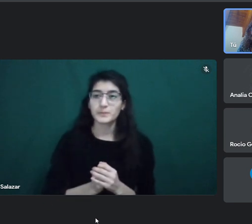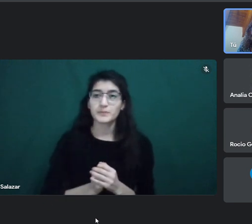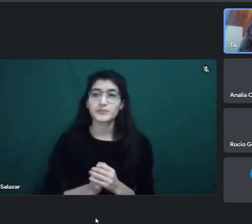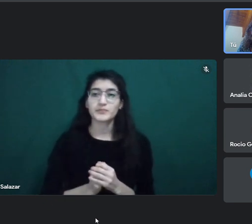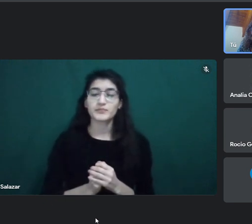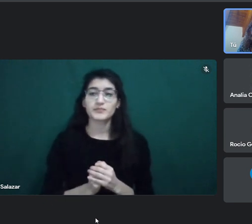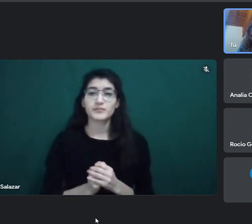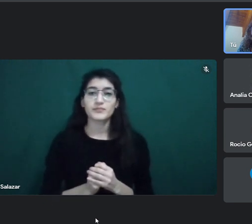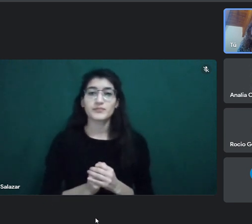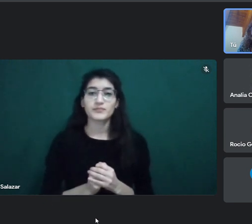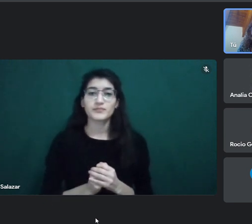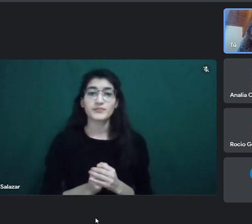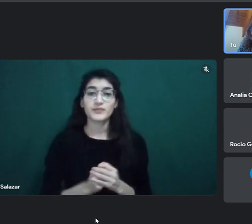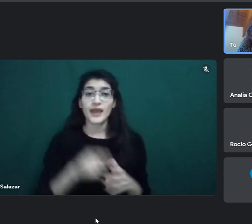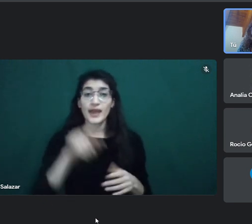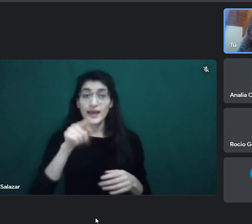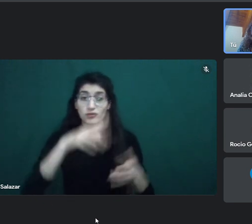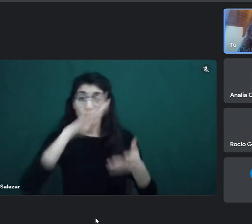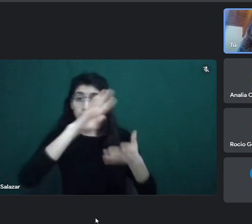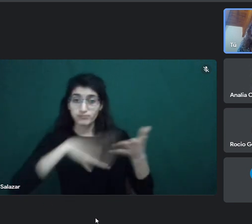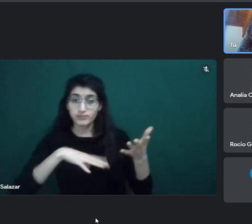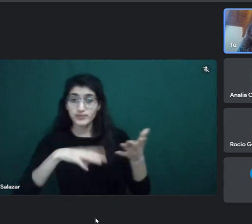tienen todo en el cuadernillo.